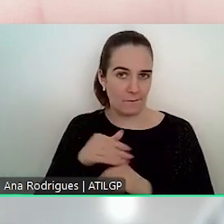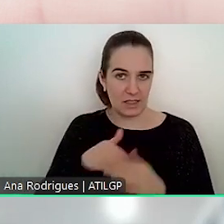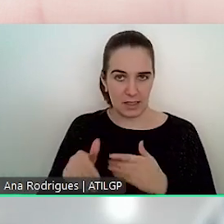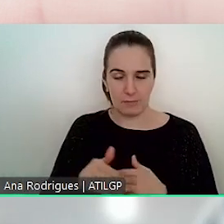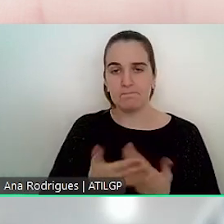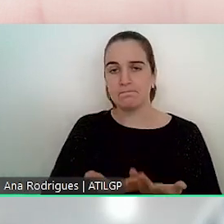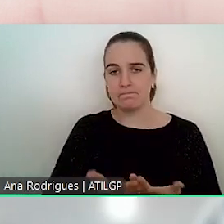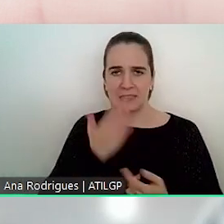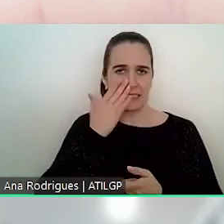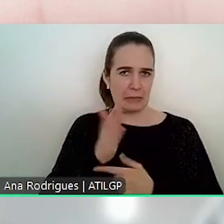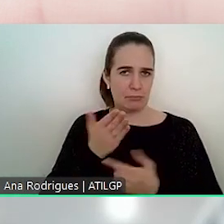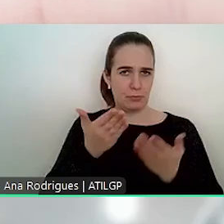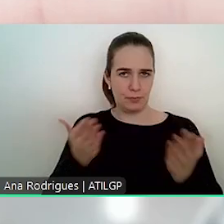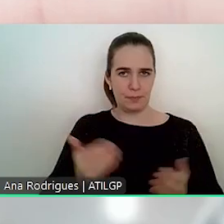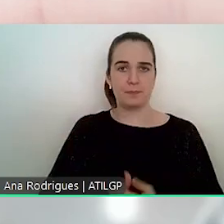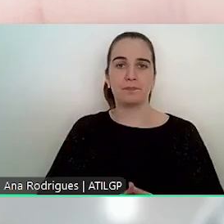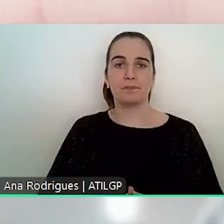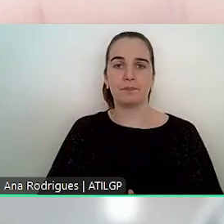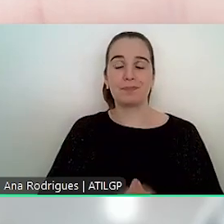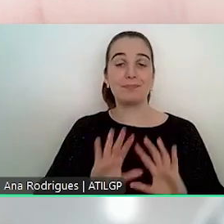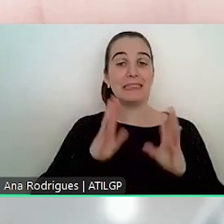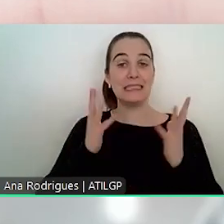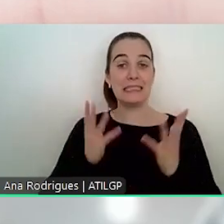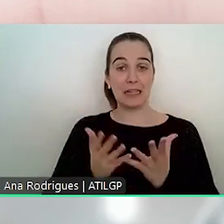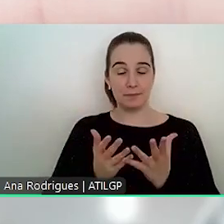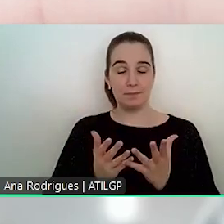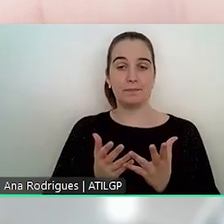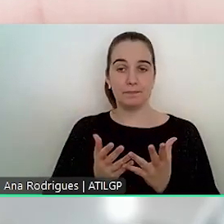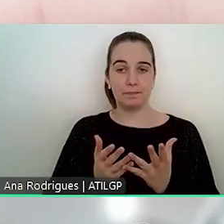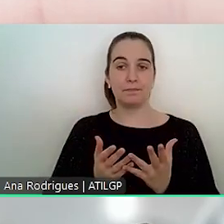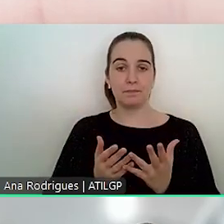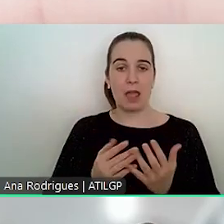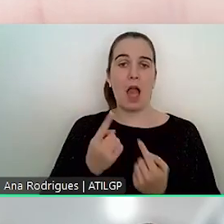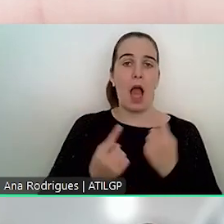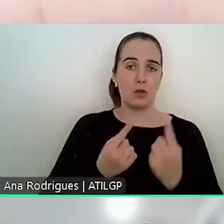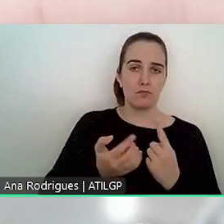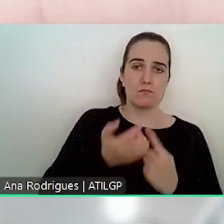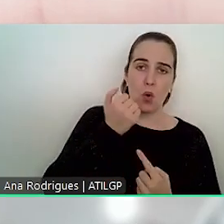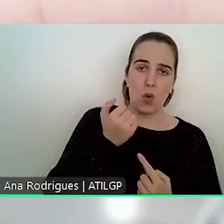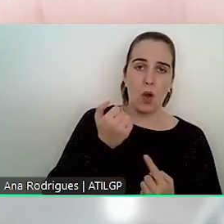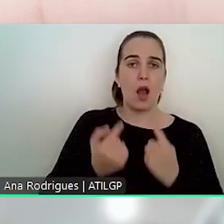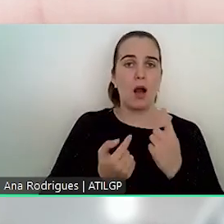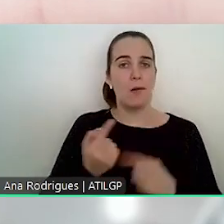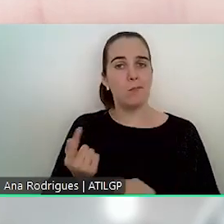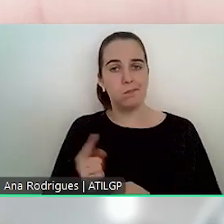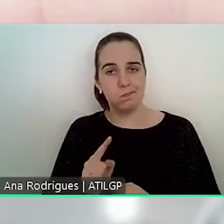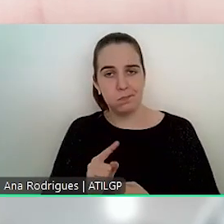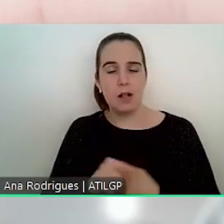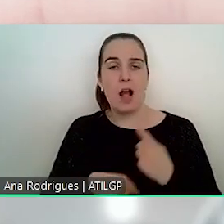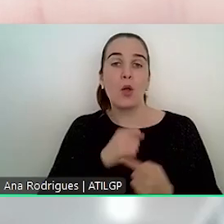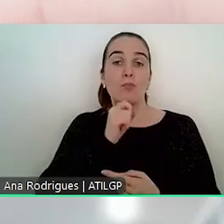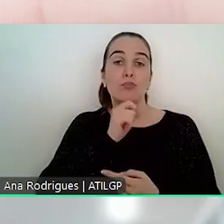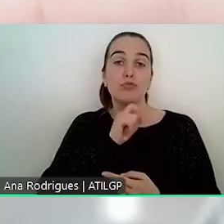Enfim, de forma geral, tivemos algumas medidas com um potencial